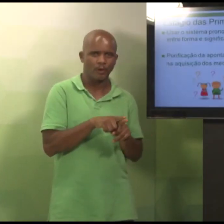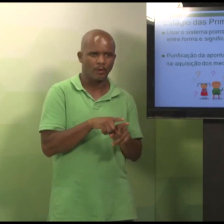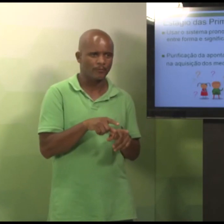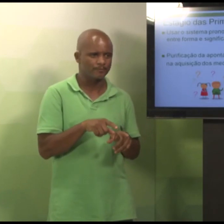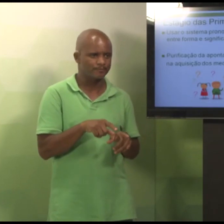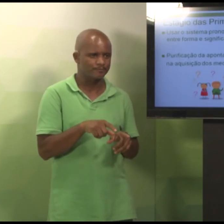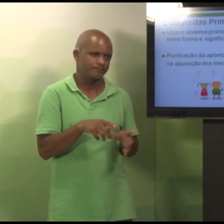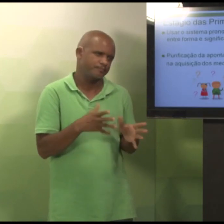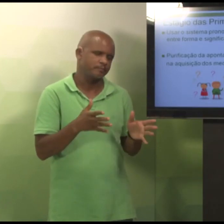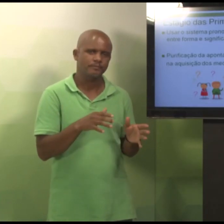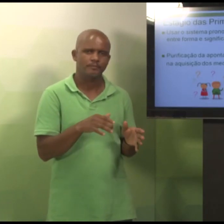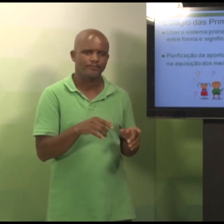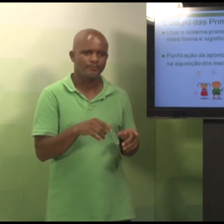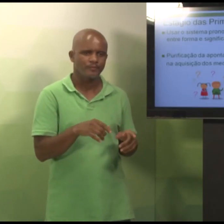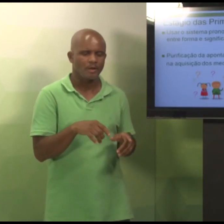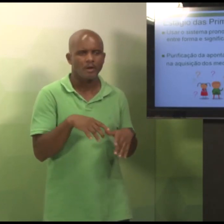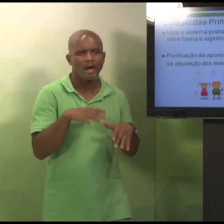Então, continuando ainda,